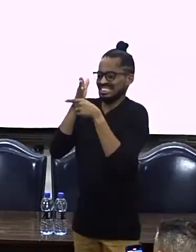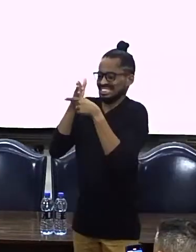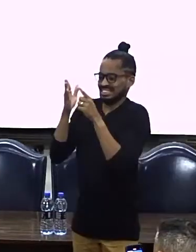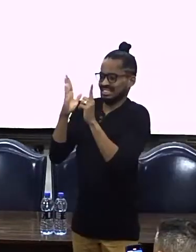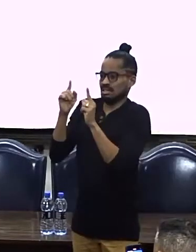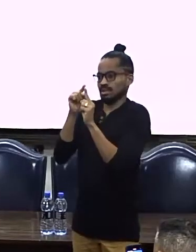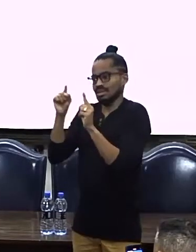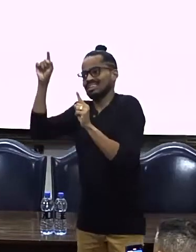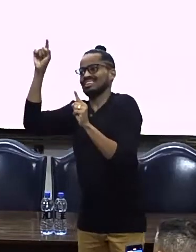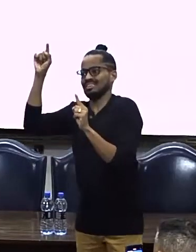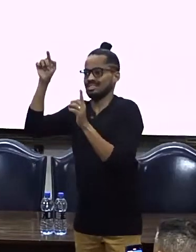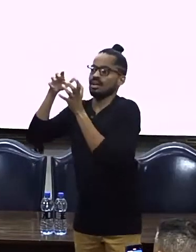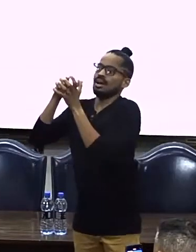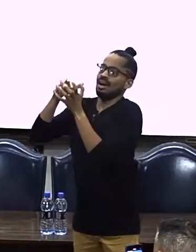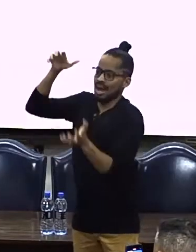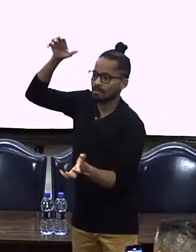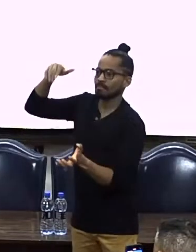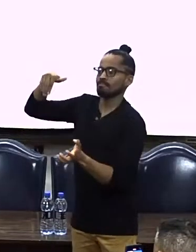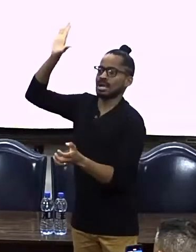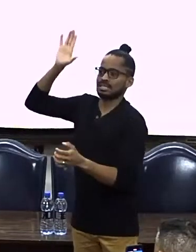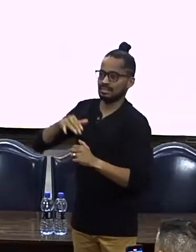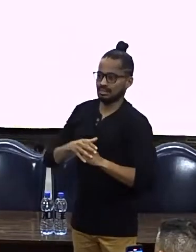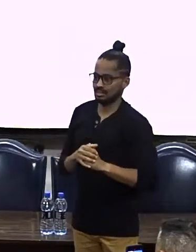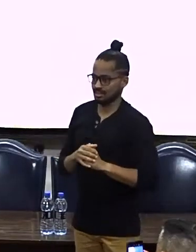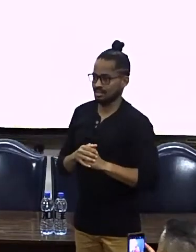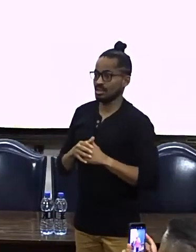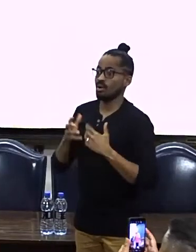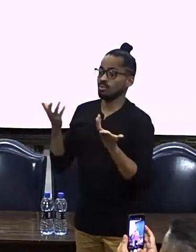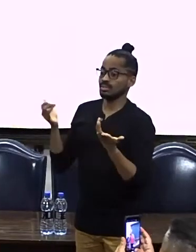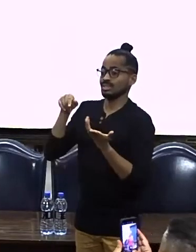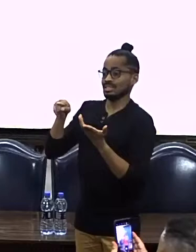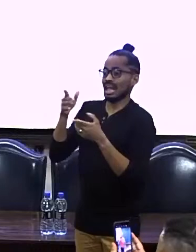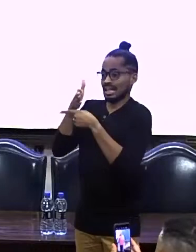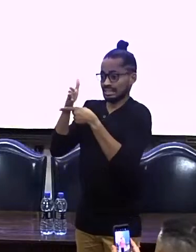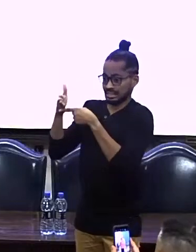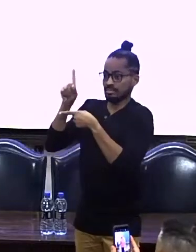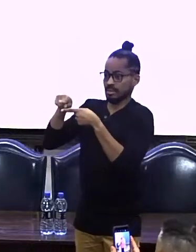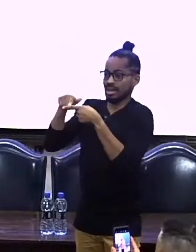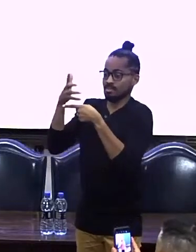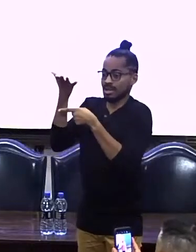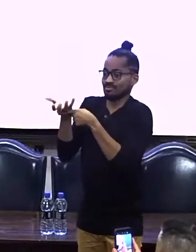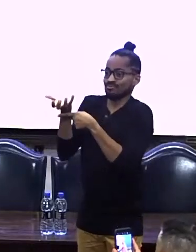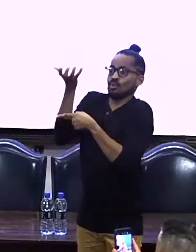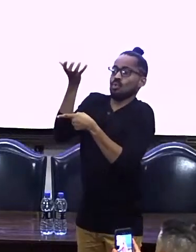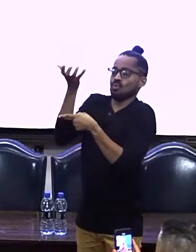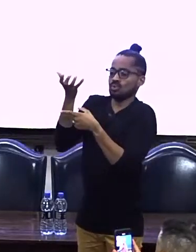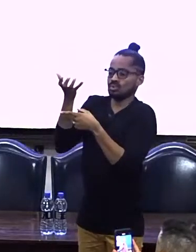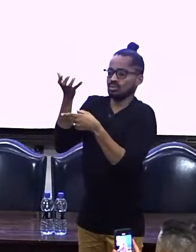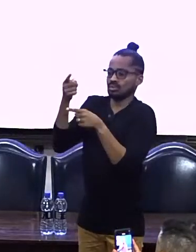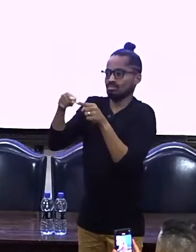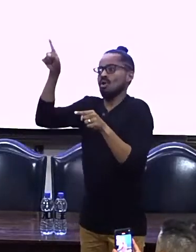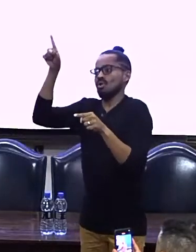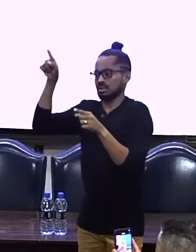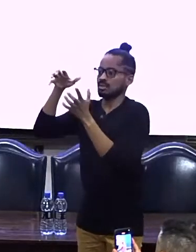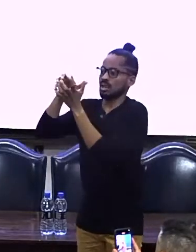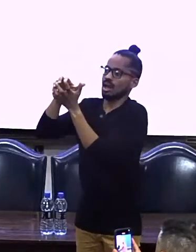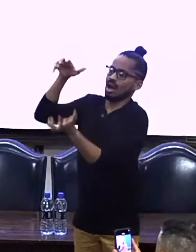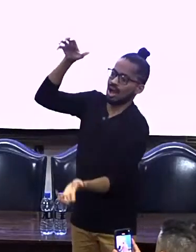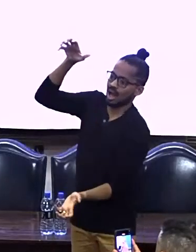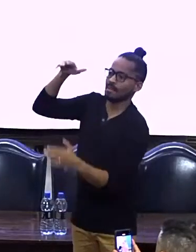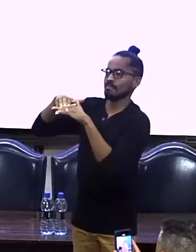So, depending on how prominent the syllable is, the jaw opens more.